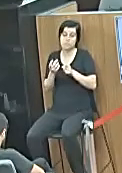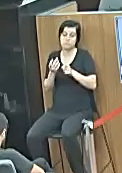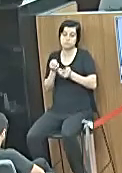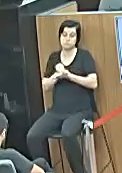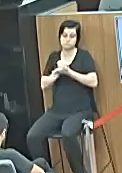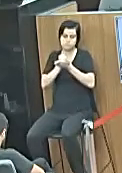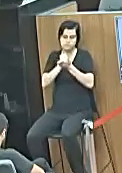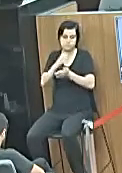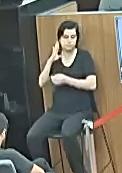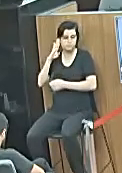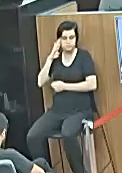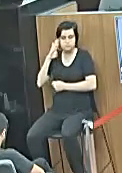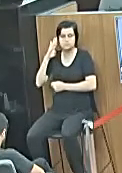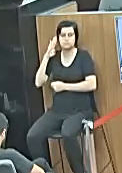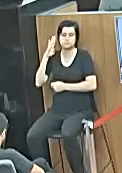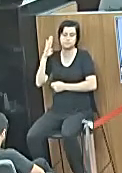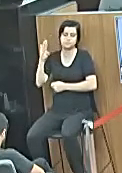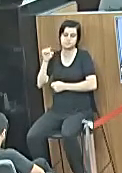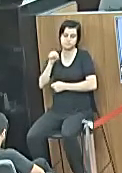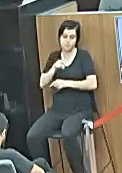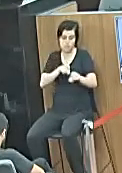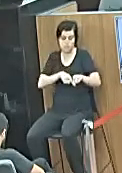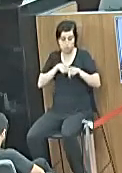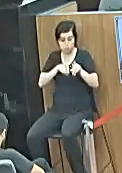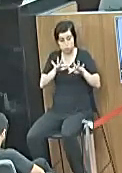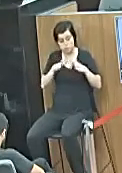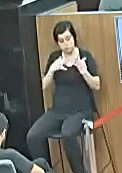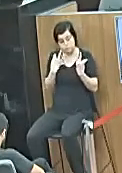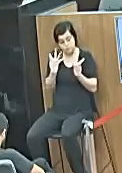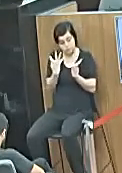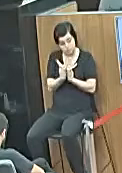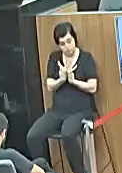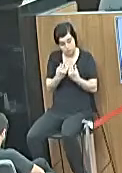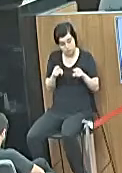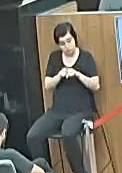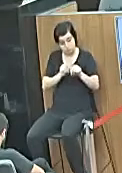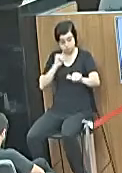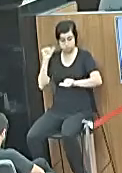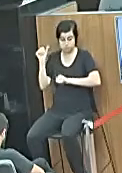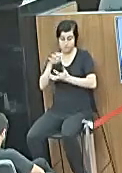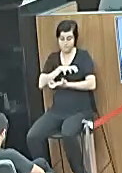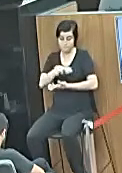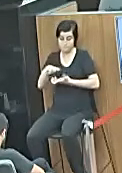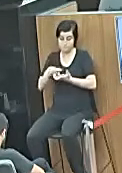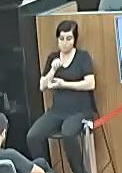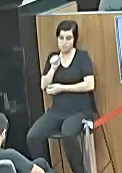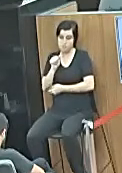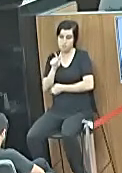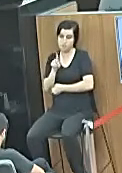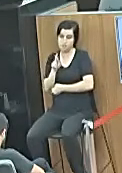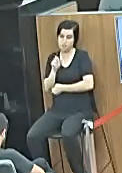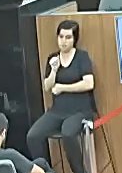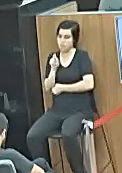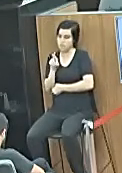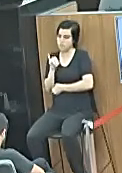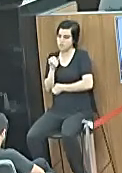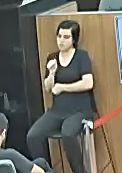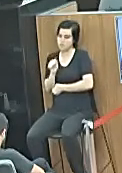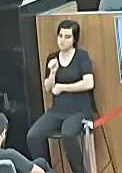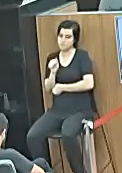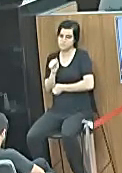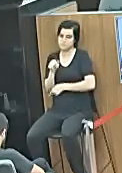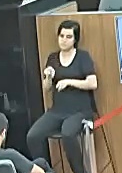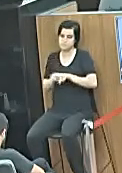prioritariamente na área de agricultura familiar e reforma agrária financiar a pesquisa